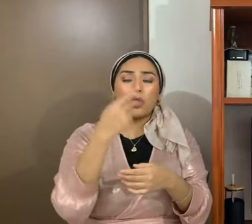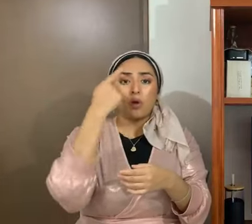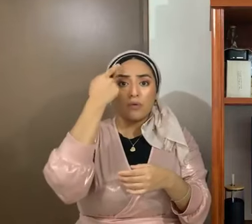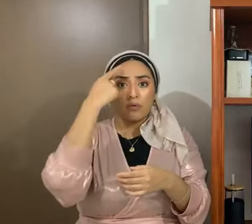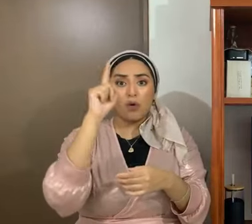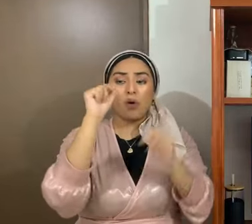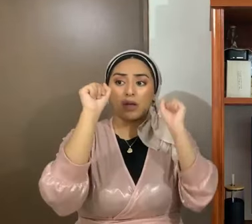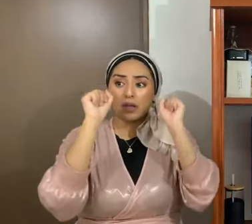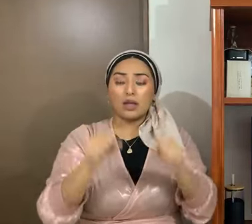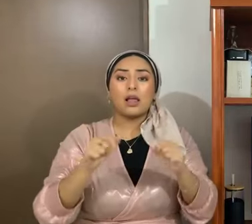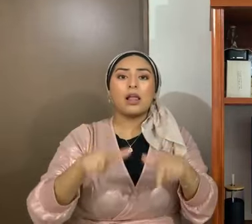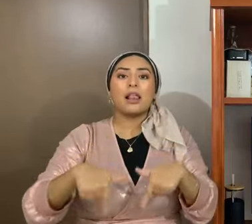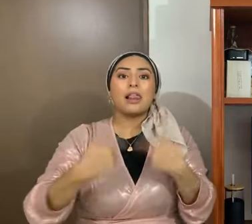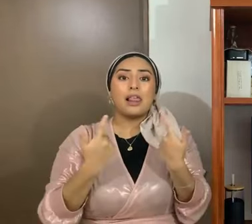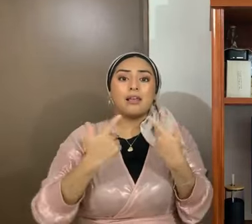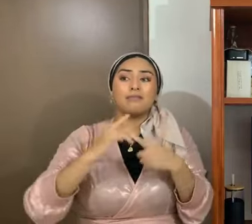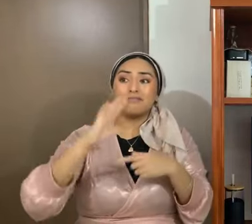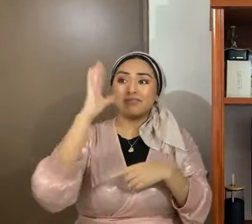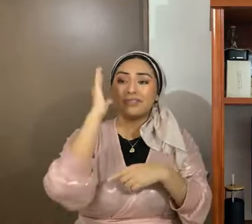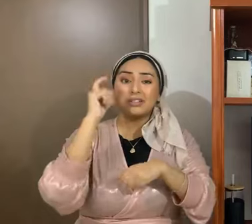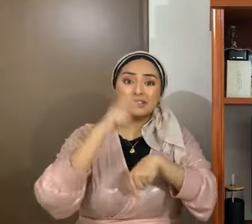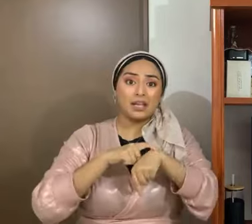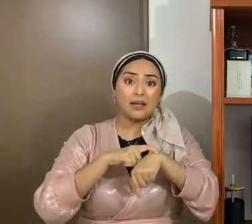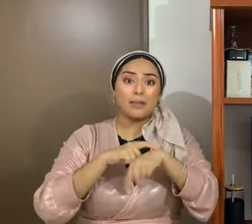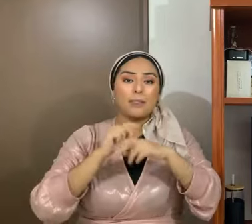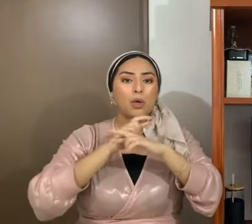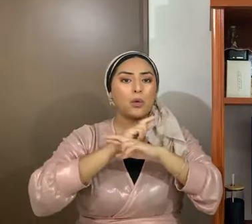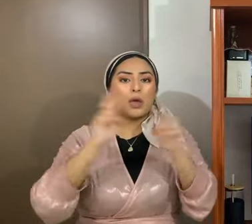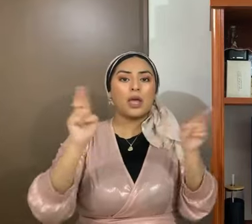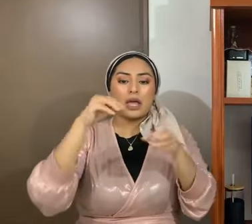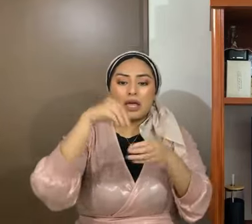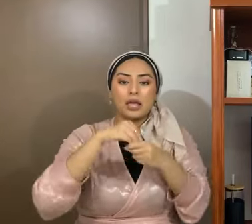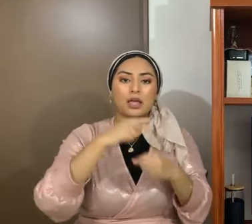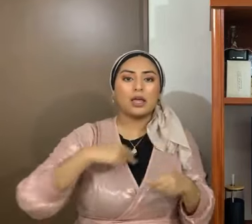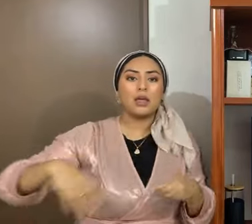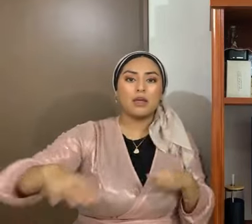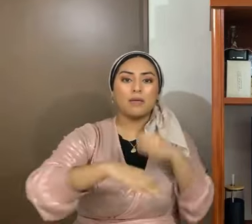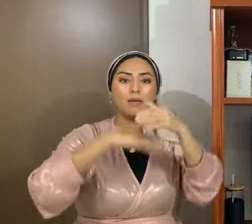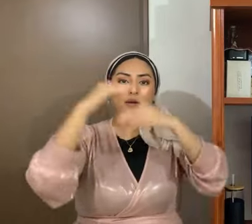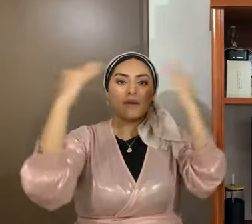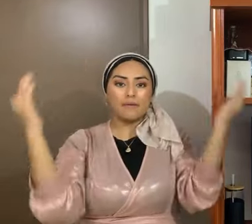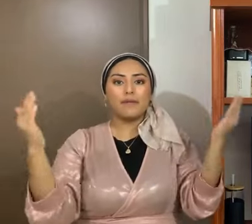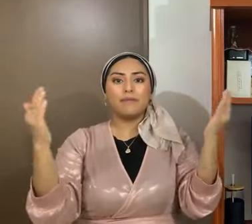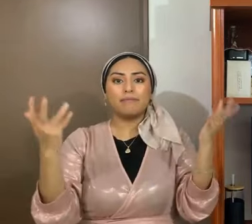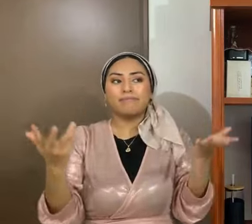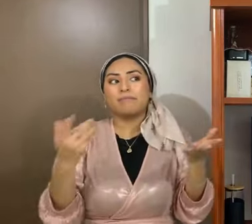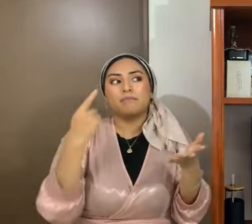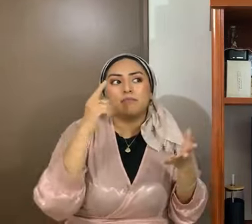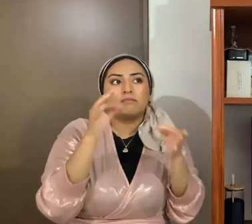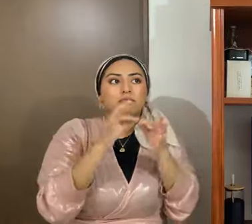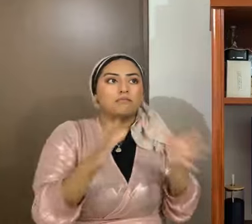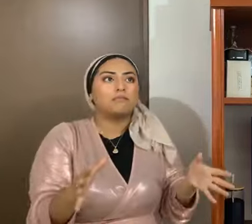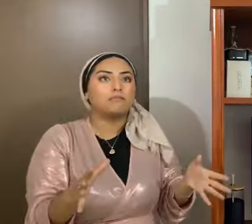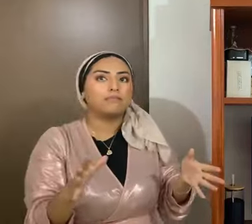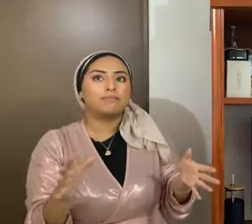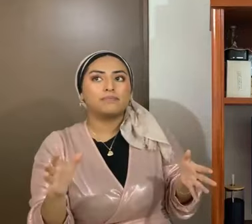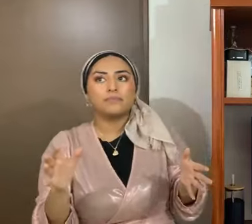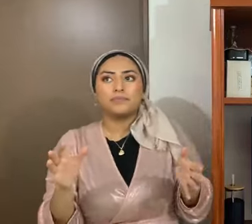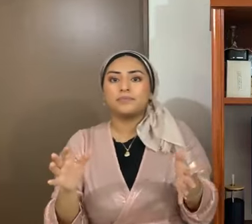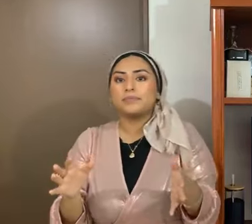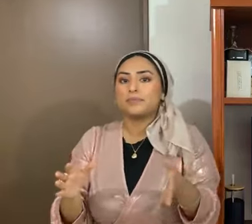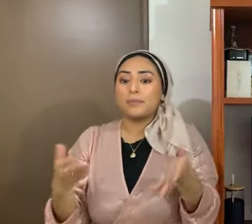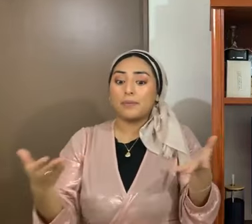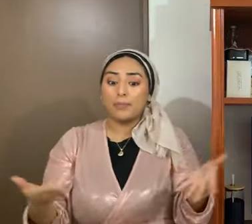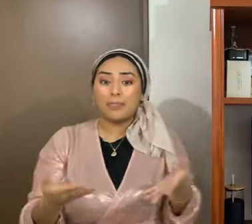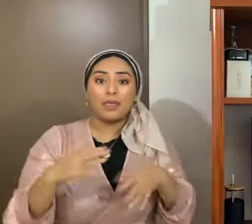para poder vivir desde ese momento ya en el reino de los cielos. Porque no tendría sentido, amados hermanos,